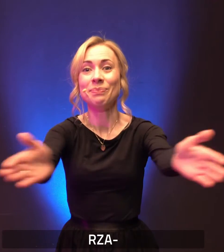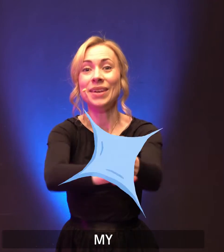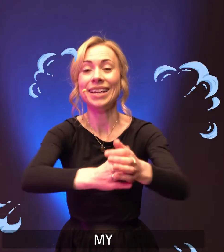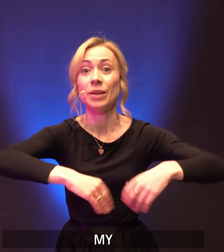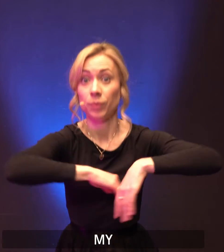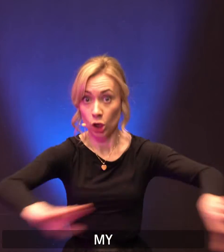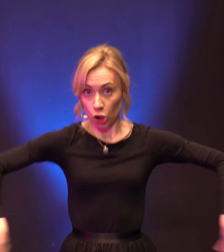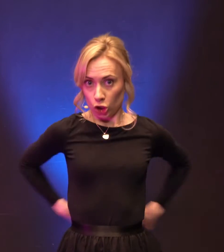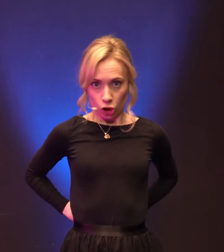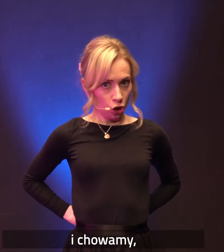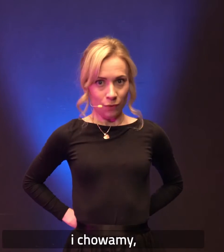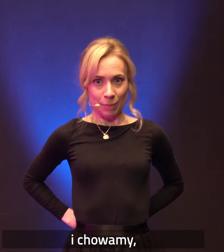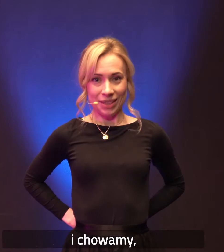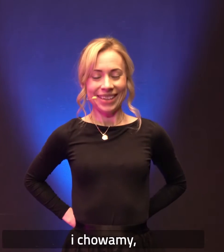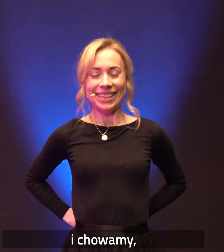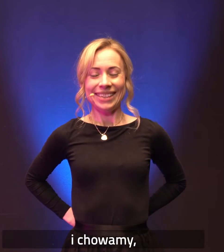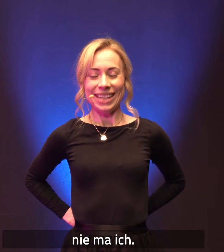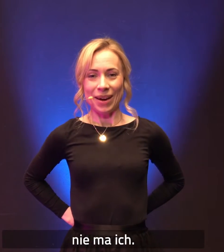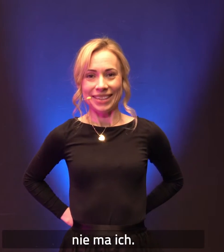Uderzamy i chowamy. Nie ma ich.